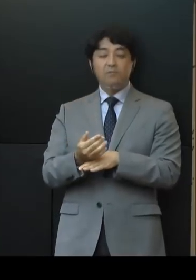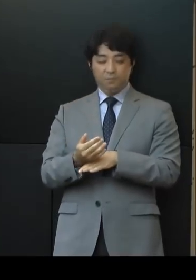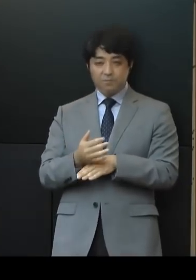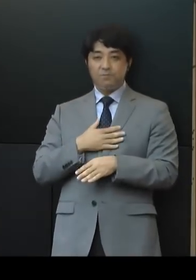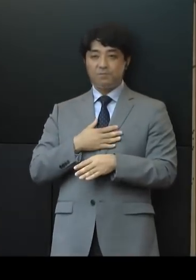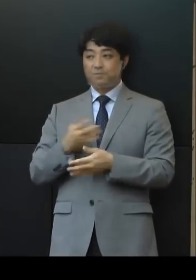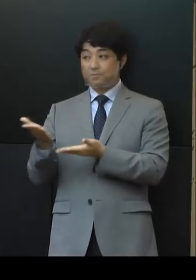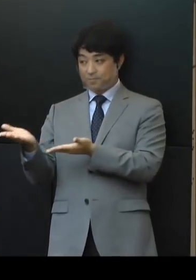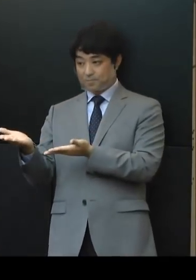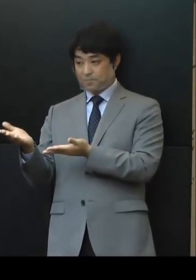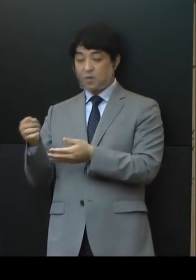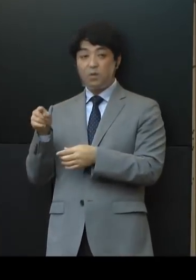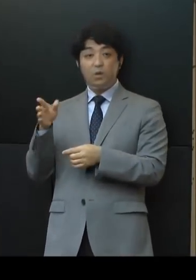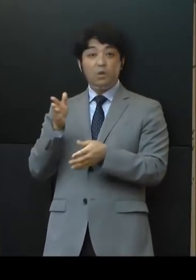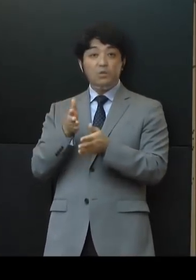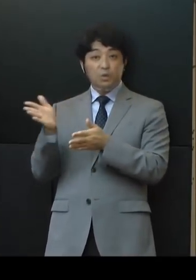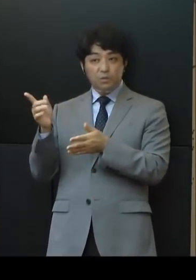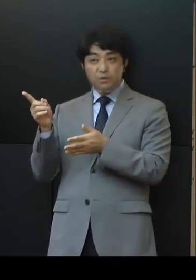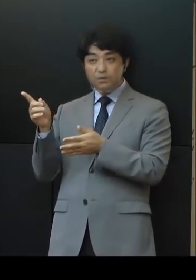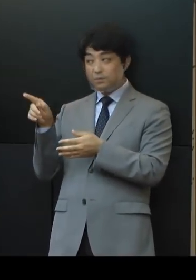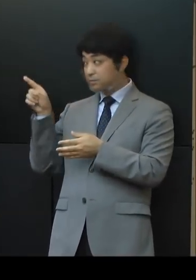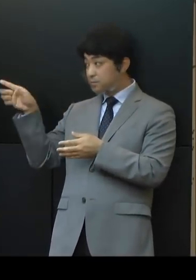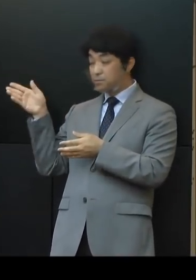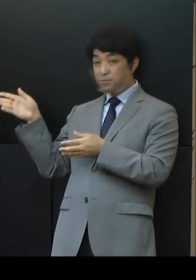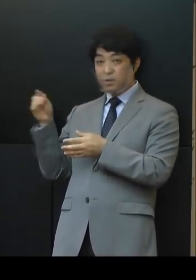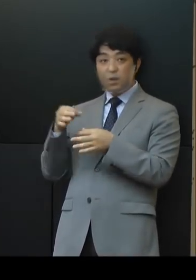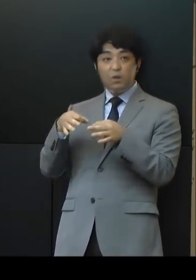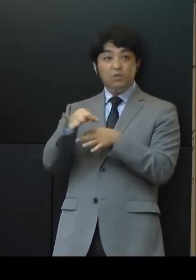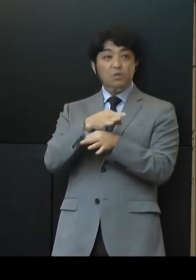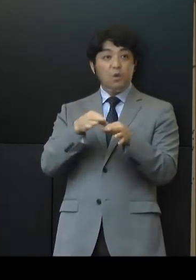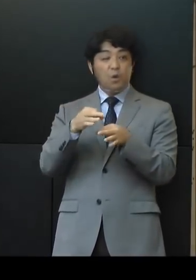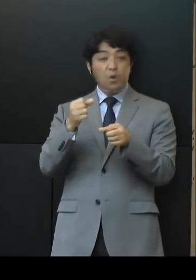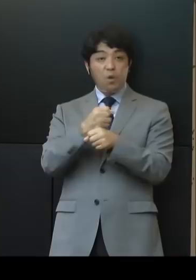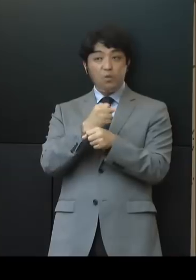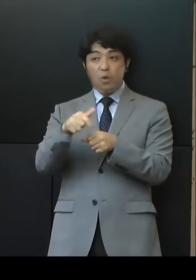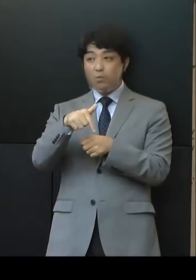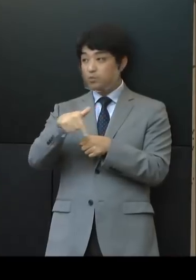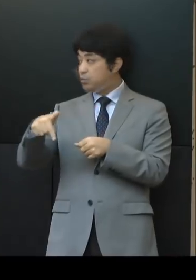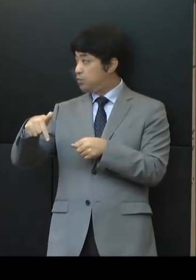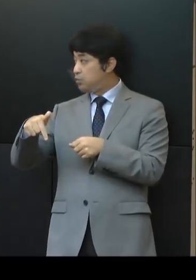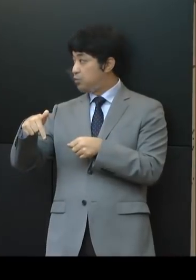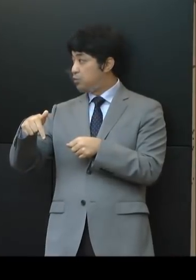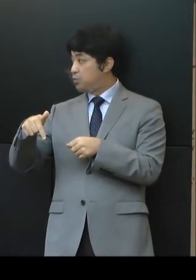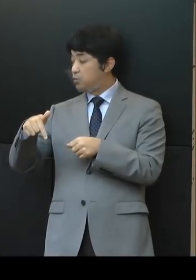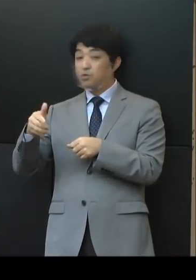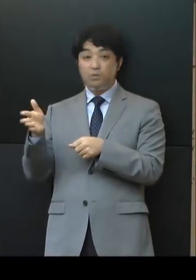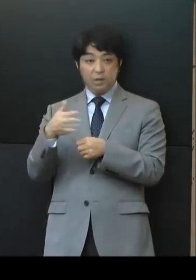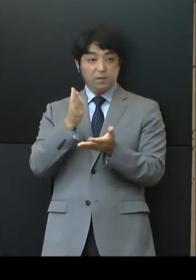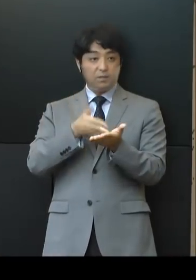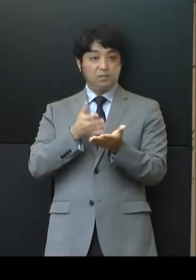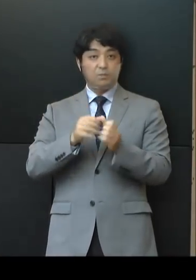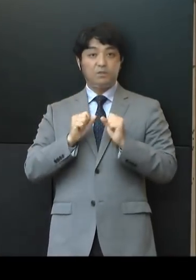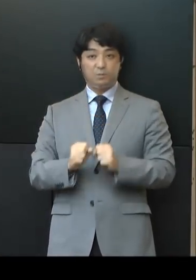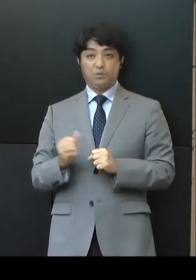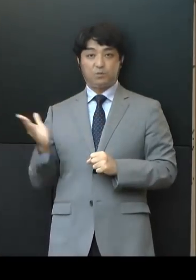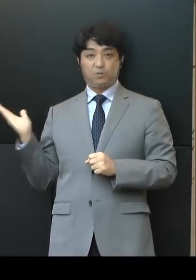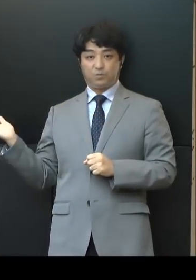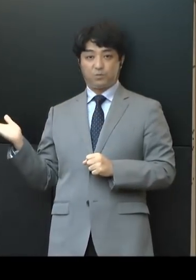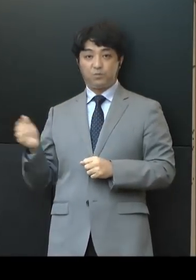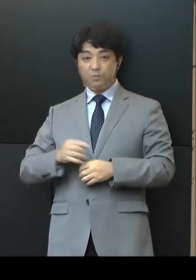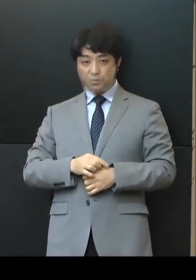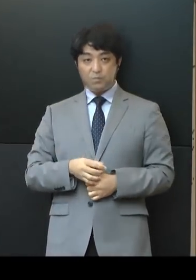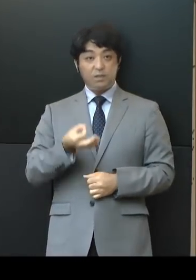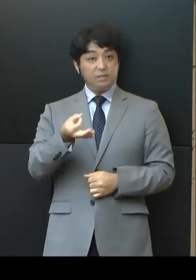れの担当から説明をさせていただきます。商工労働部から説明します。そうそうそう。学のお話、